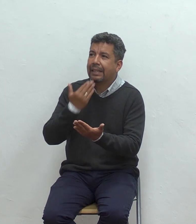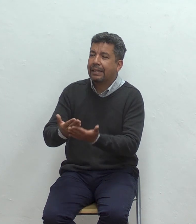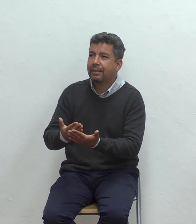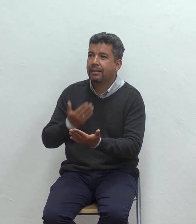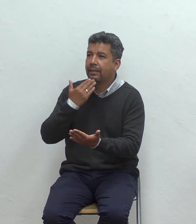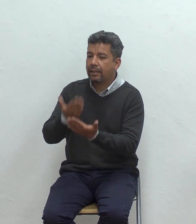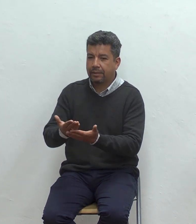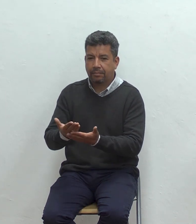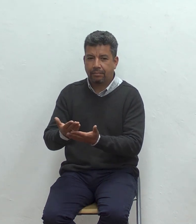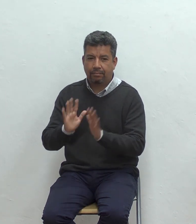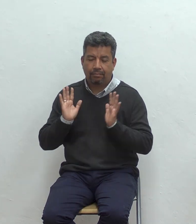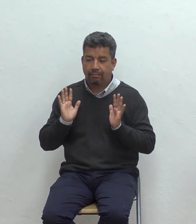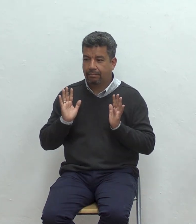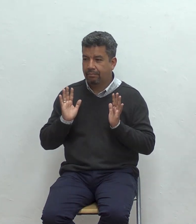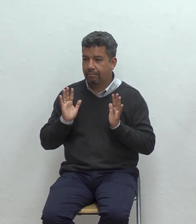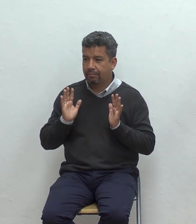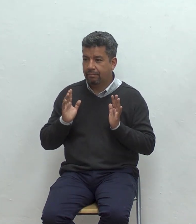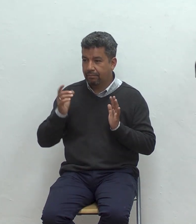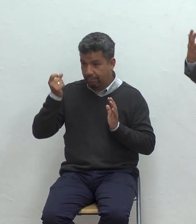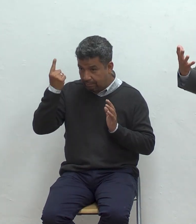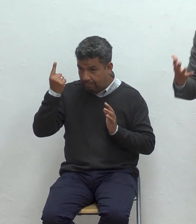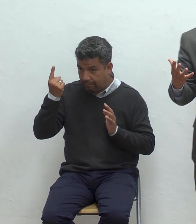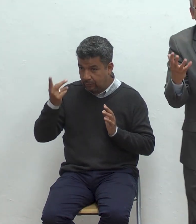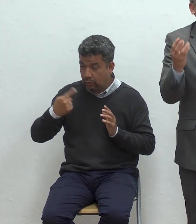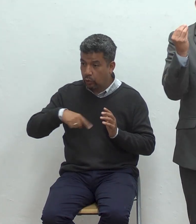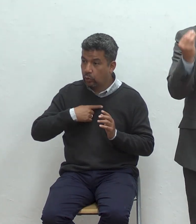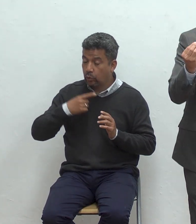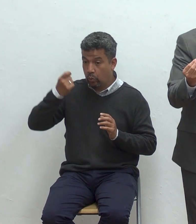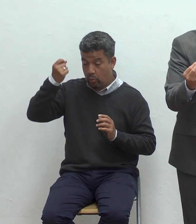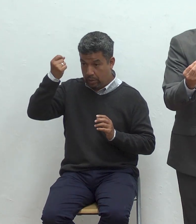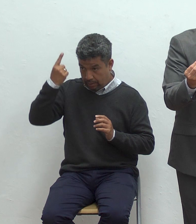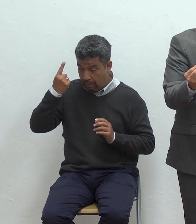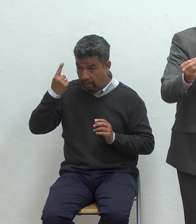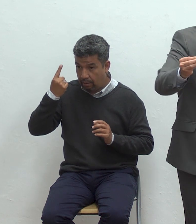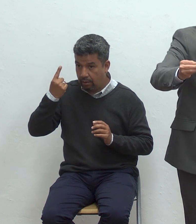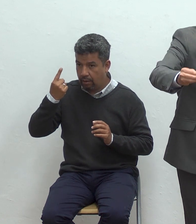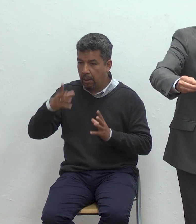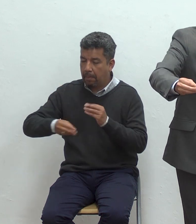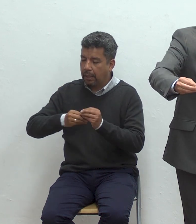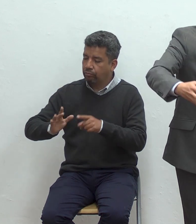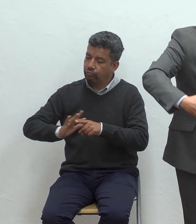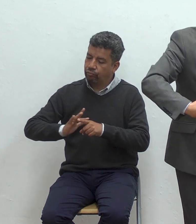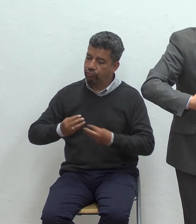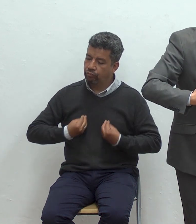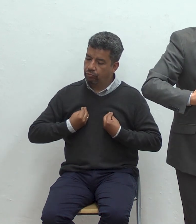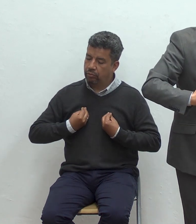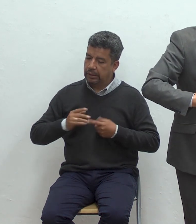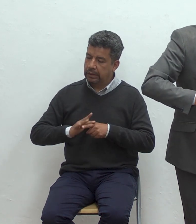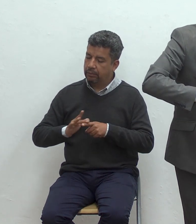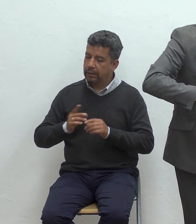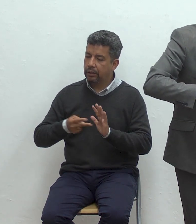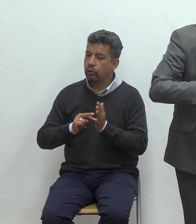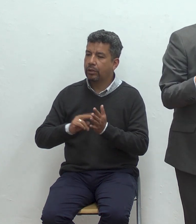gracias, gracias. Entiende que cuando nosotros entendemos y vivimos, nosotros somos